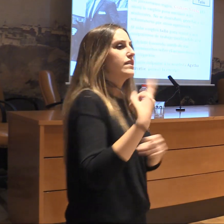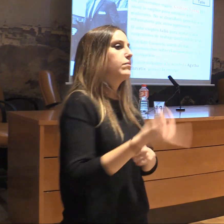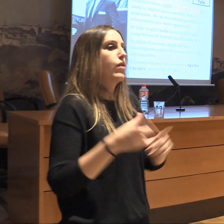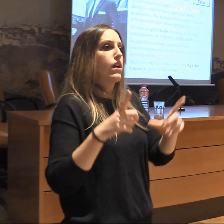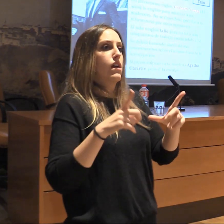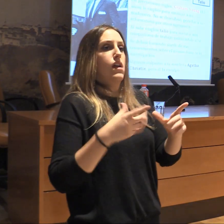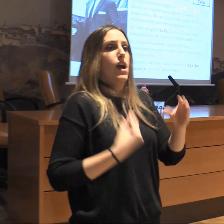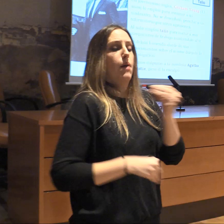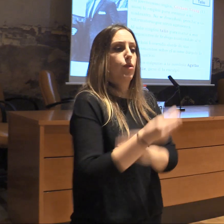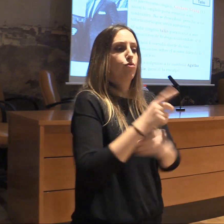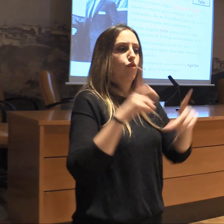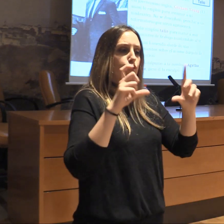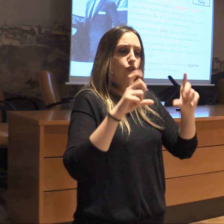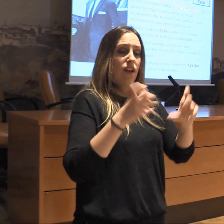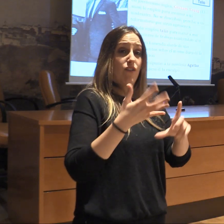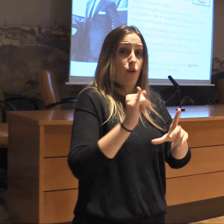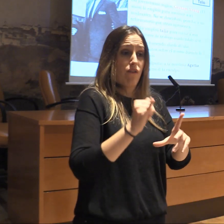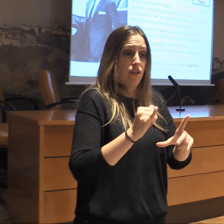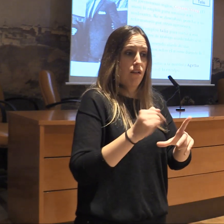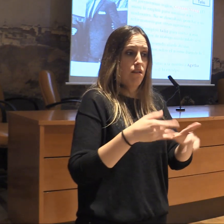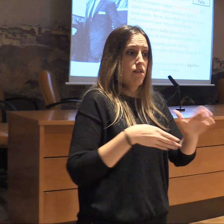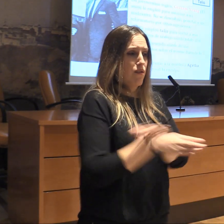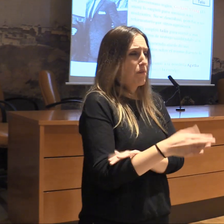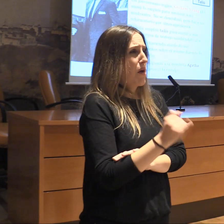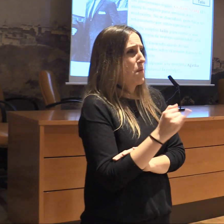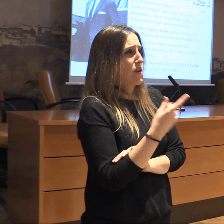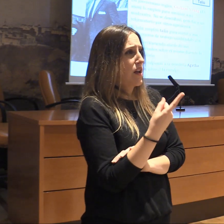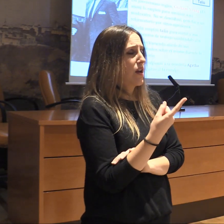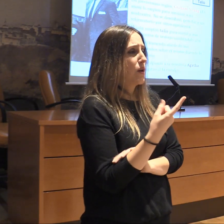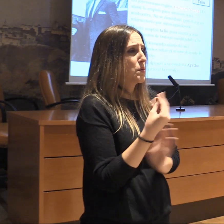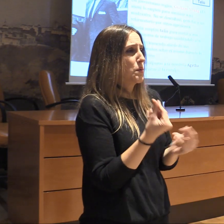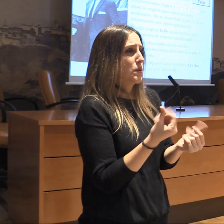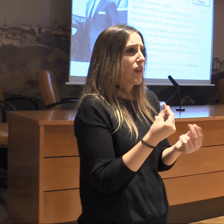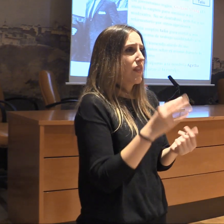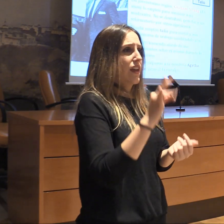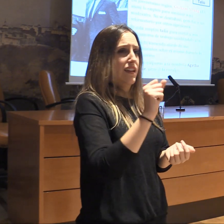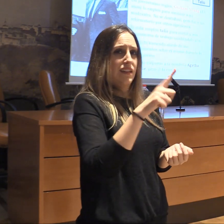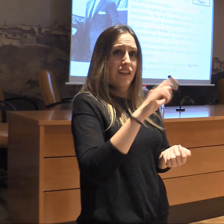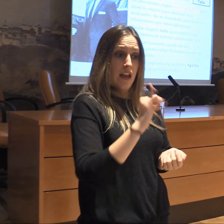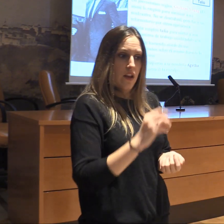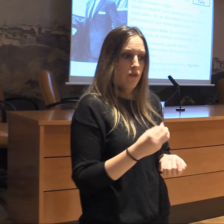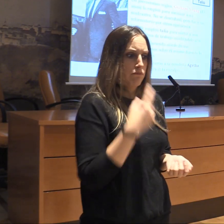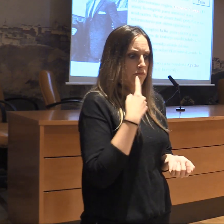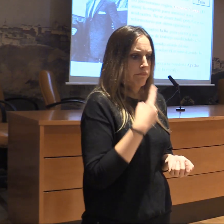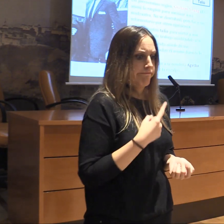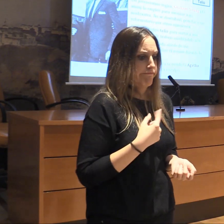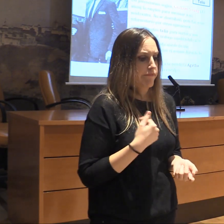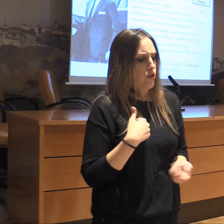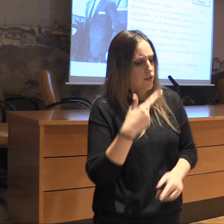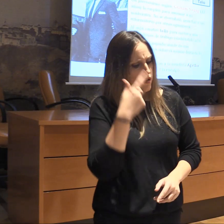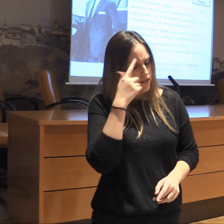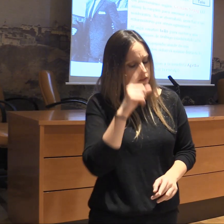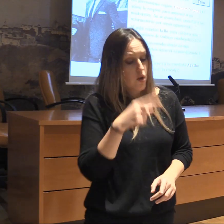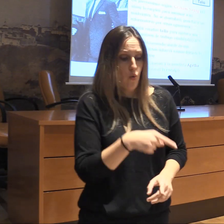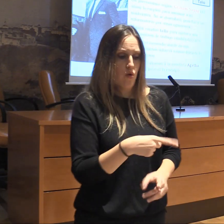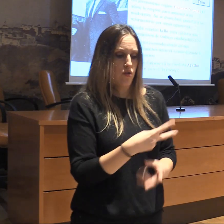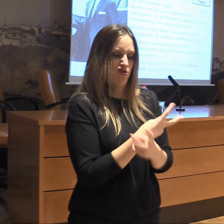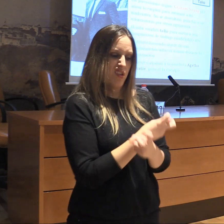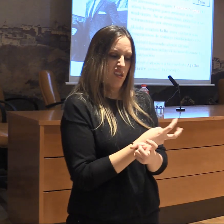sustancia bastante rara como era el talio, del cual él sabía que tenía una toxicidad muy, muy